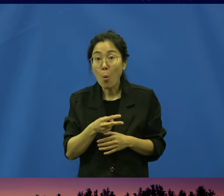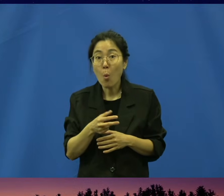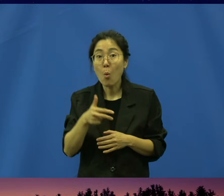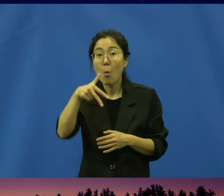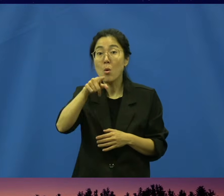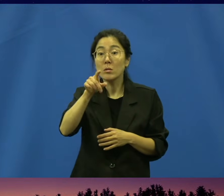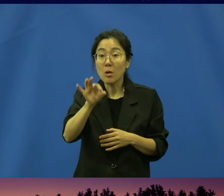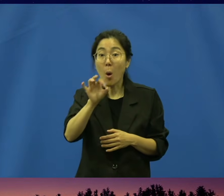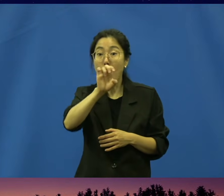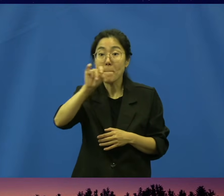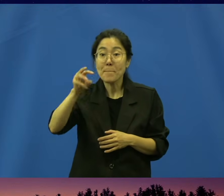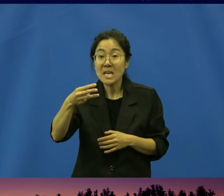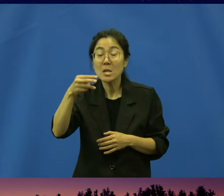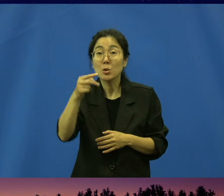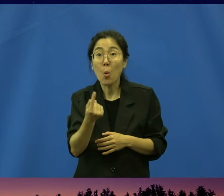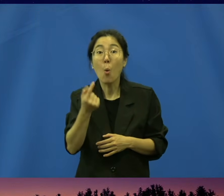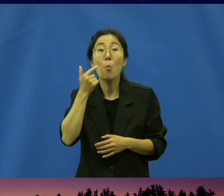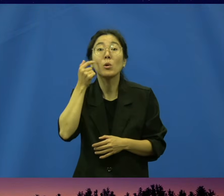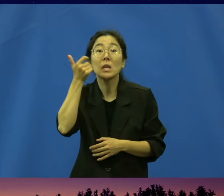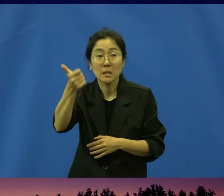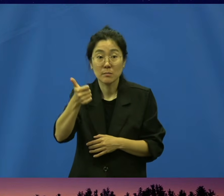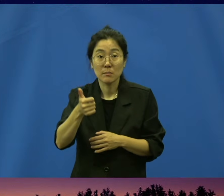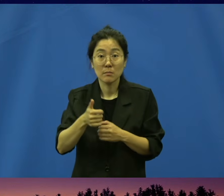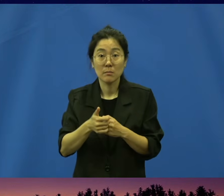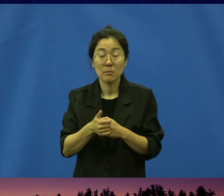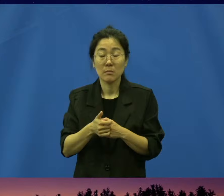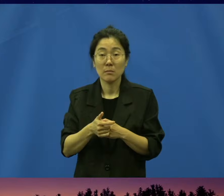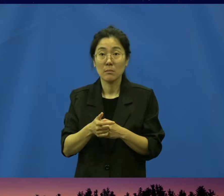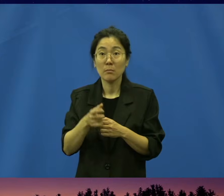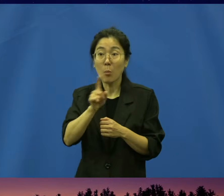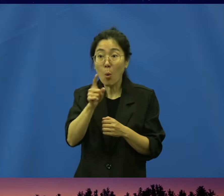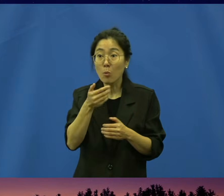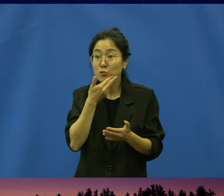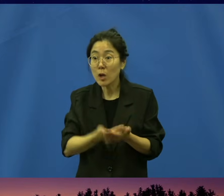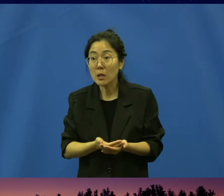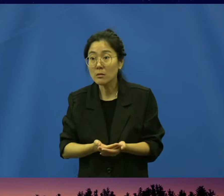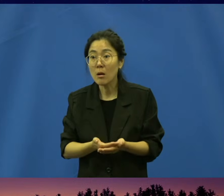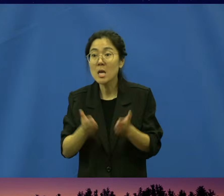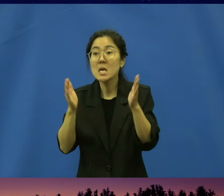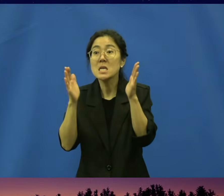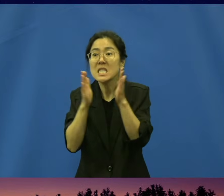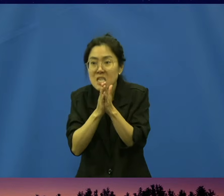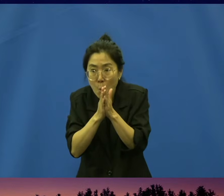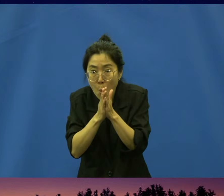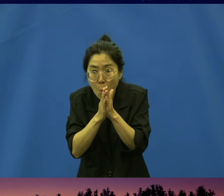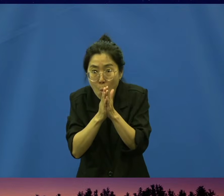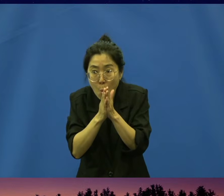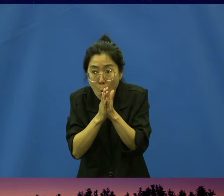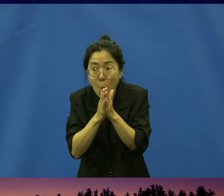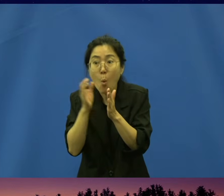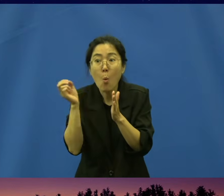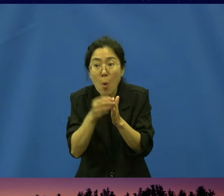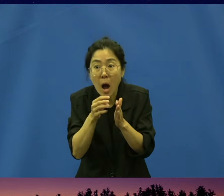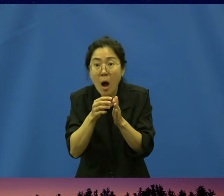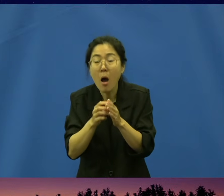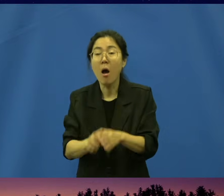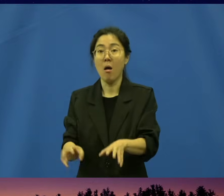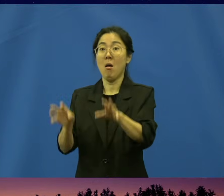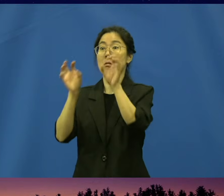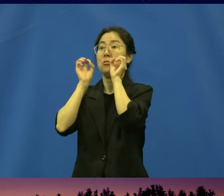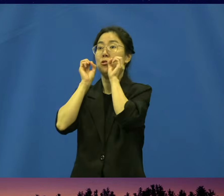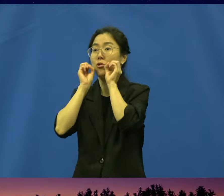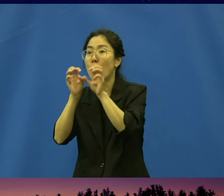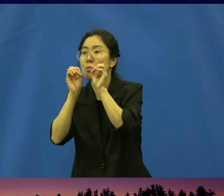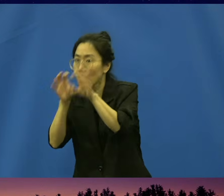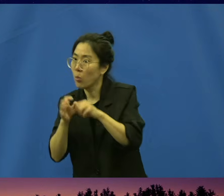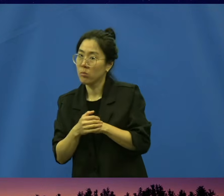선교 두 가지를 특별히 강조하셨고 이 정신은 지난 50년 동안 지속되어 왔고 날이 갈수록